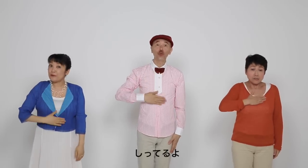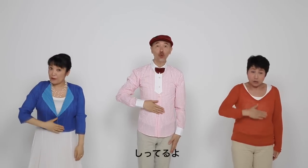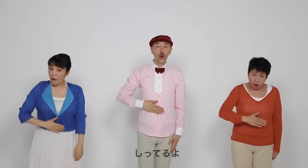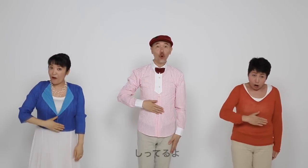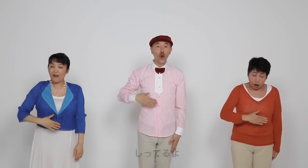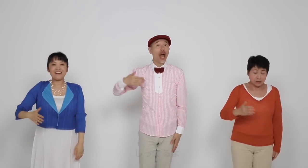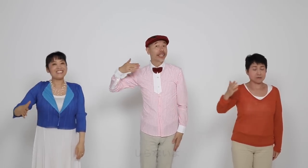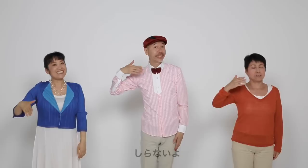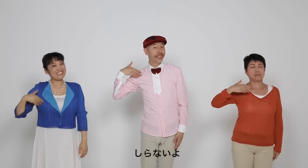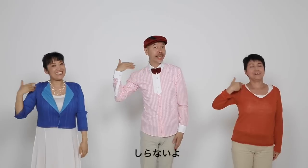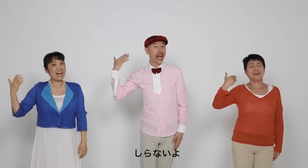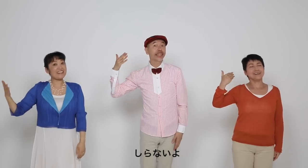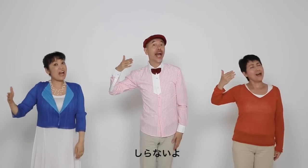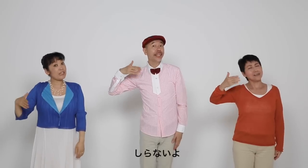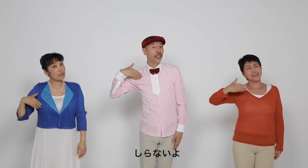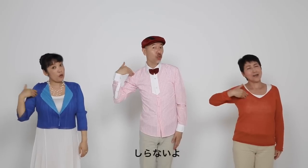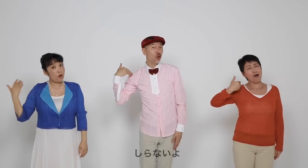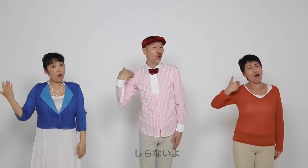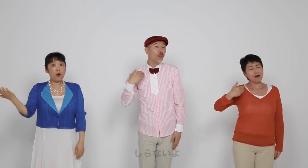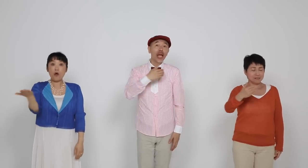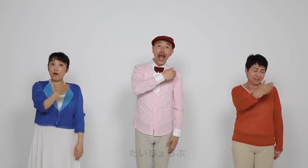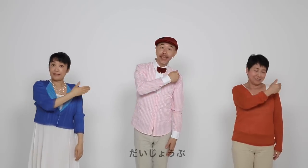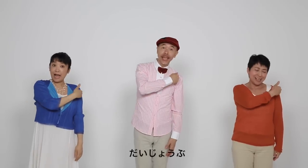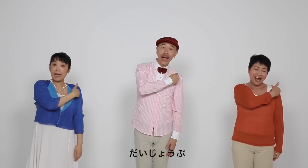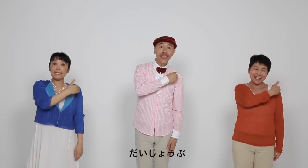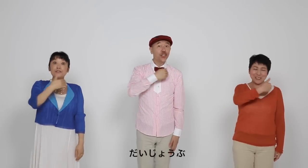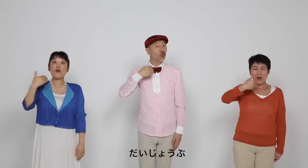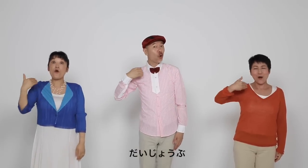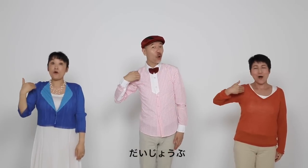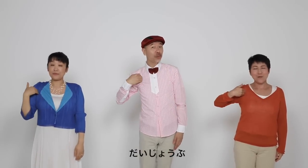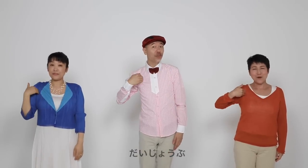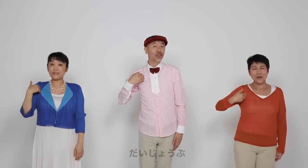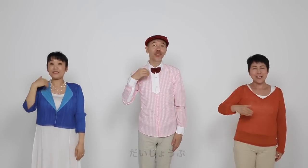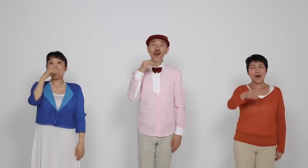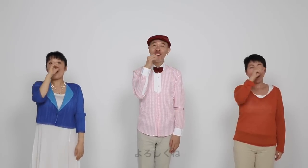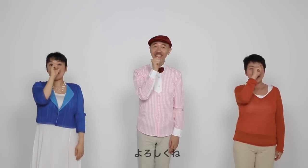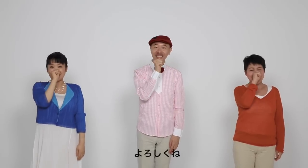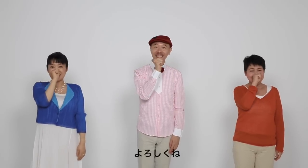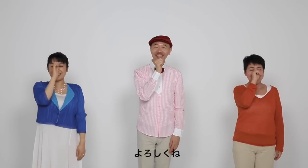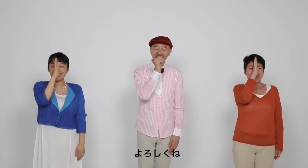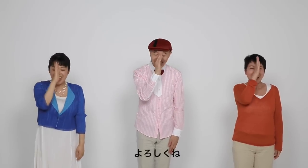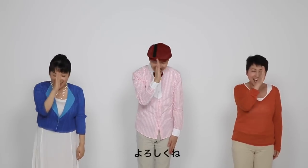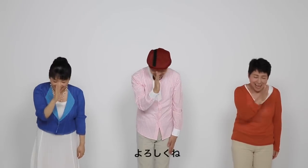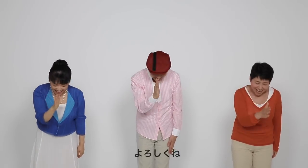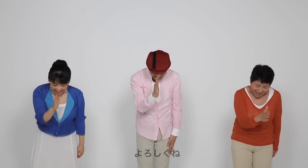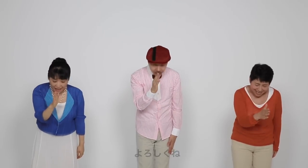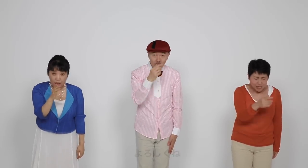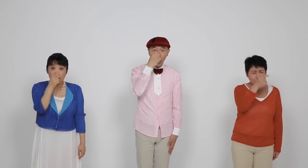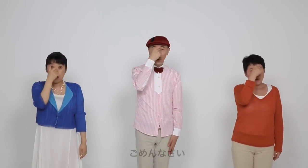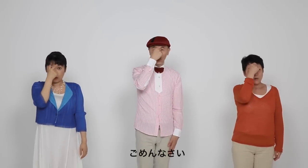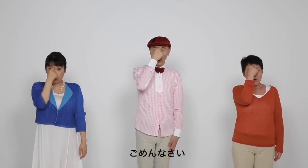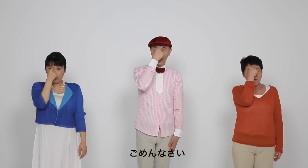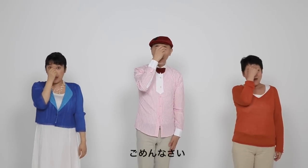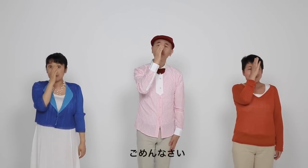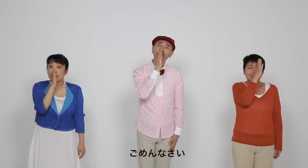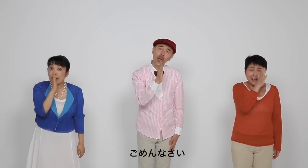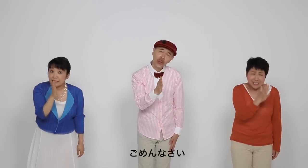よ、知らないよ、大丈夫、よろしくね。ごめんなさ